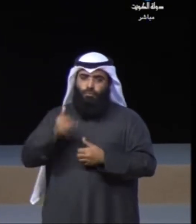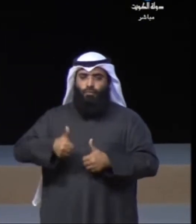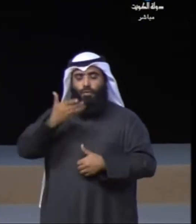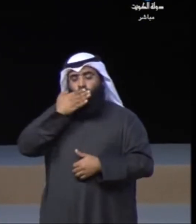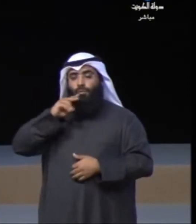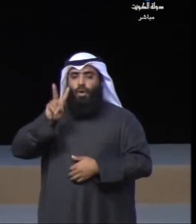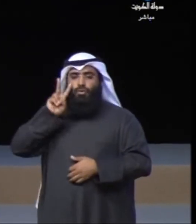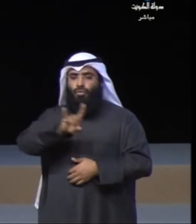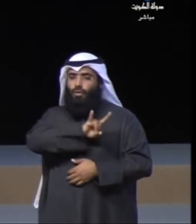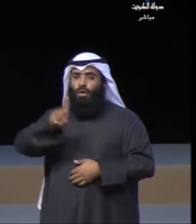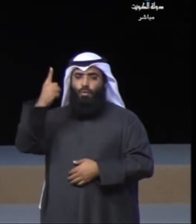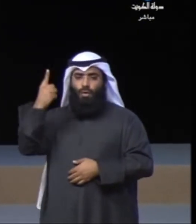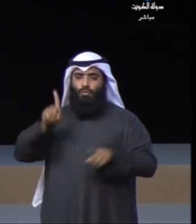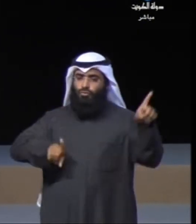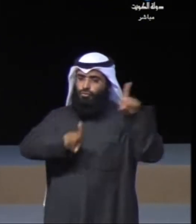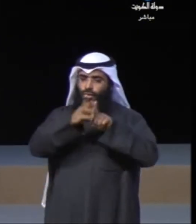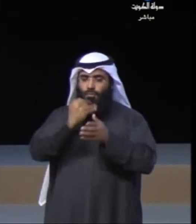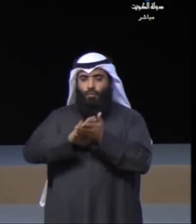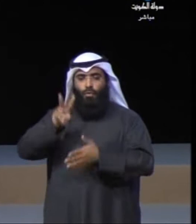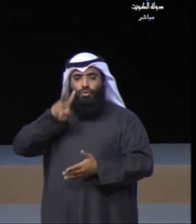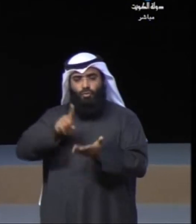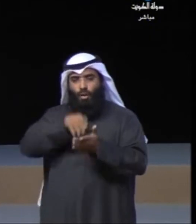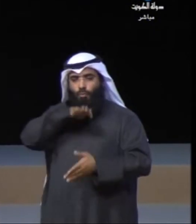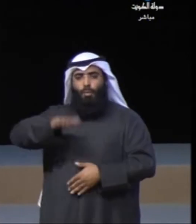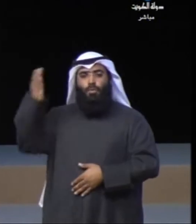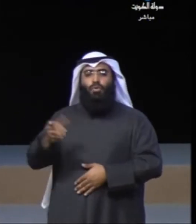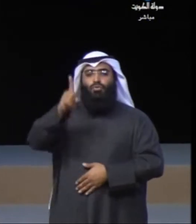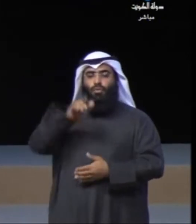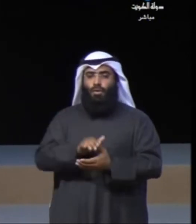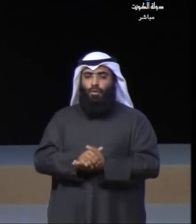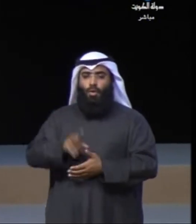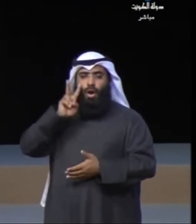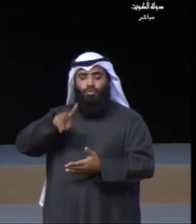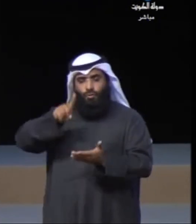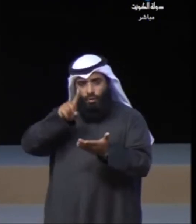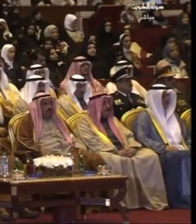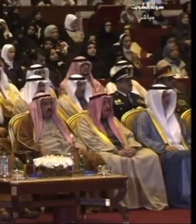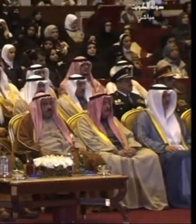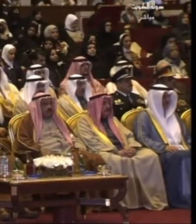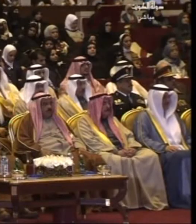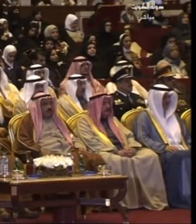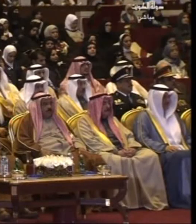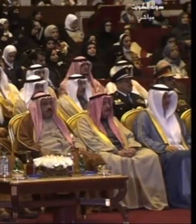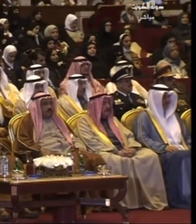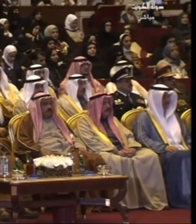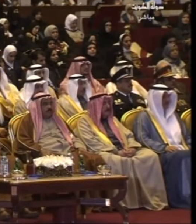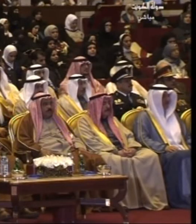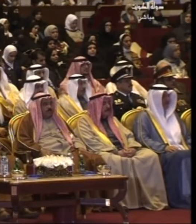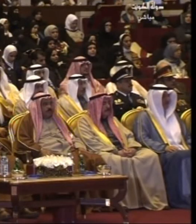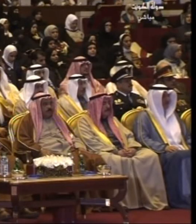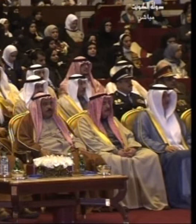أن لا إله إلا الله وحده لا شريك له، وأشهد أن محمد عبده ورسوله. أشهد أن سيدنا محمد عبده ورسوله وصفيه